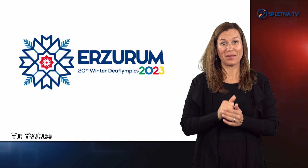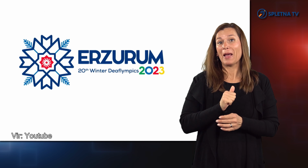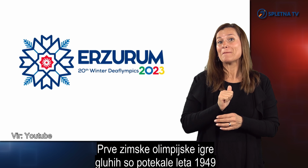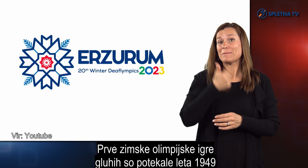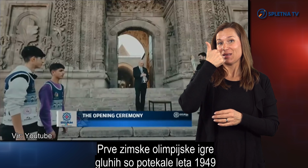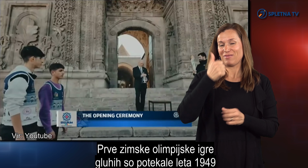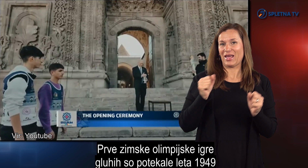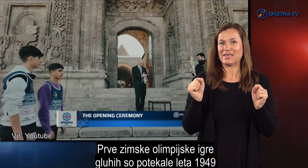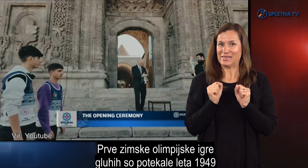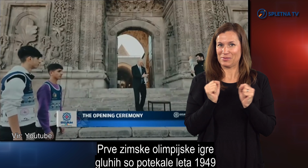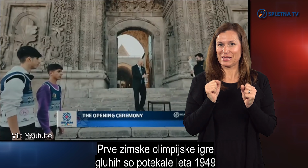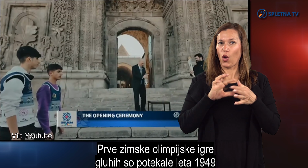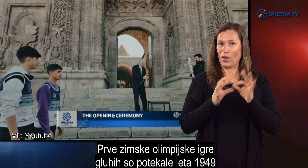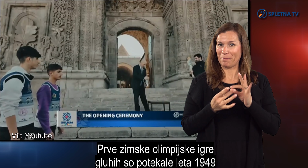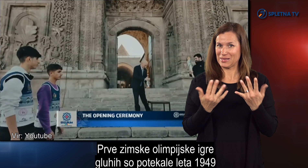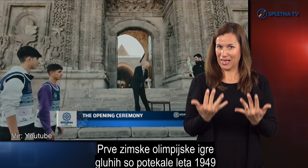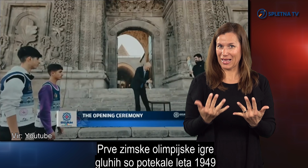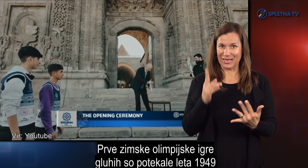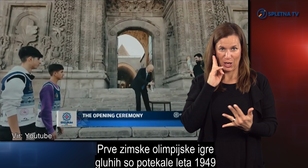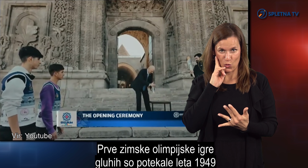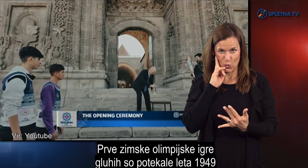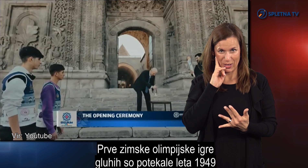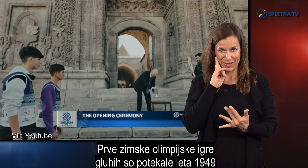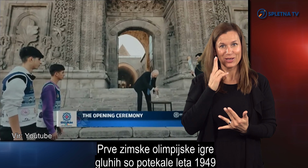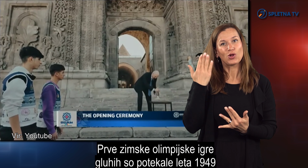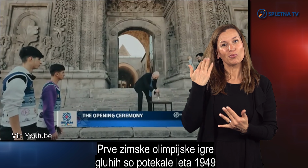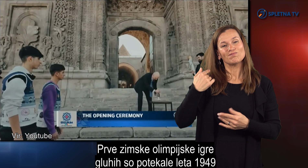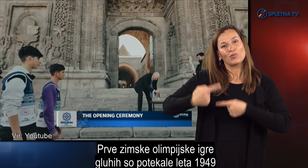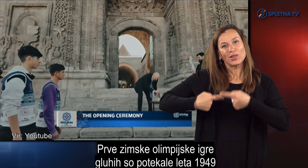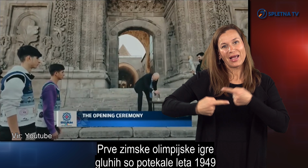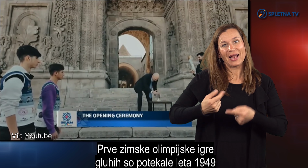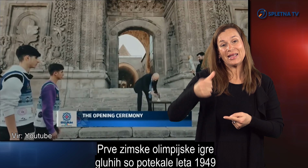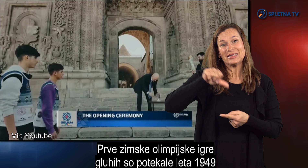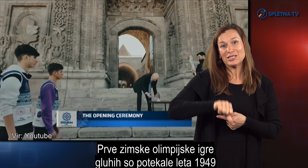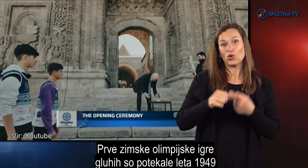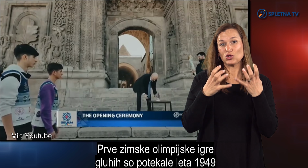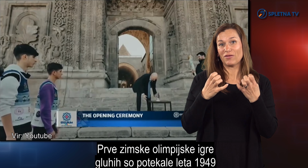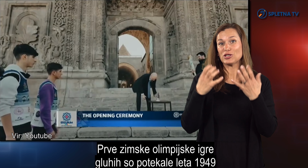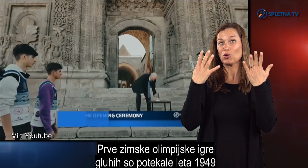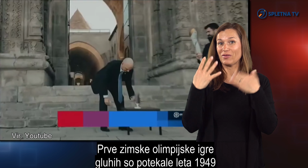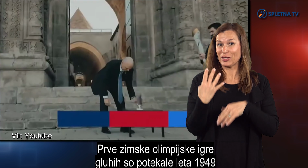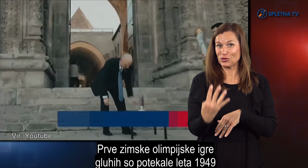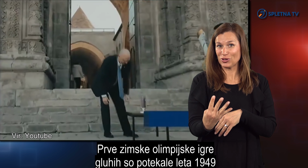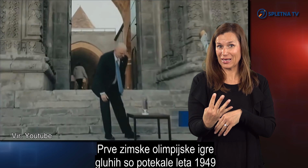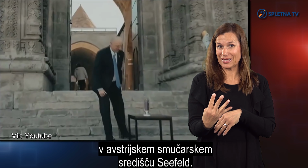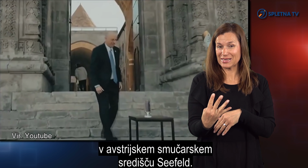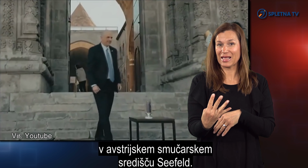Prve zimske olimpijske igre gluhih so potekale leta 1949 v avstrijskem smučarskem središču